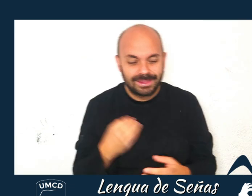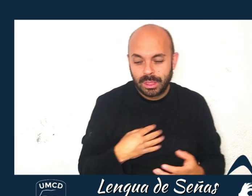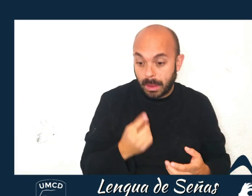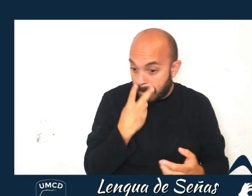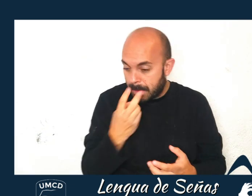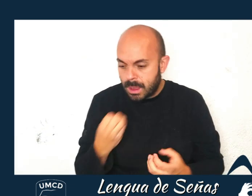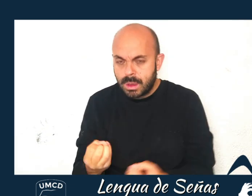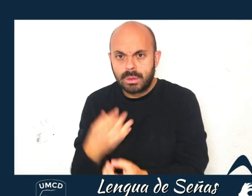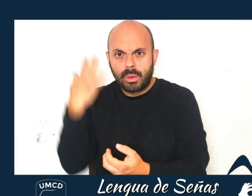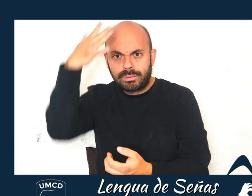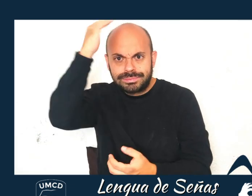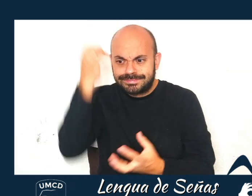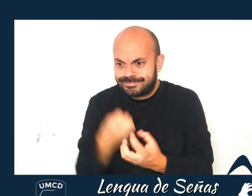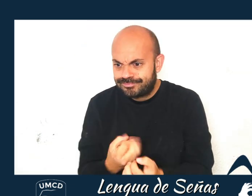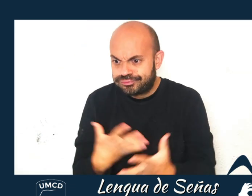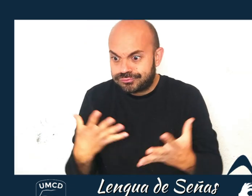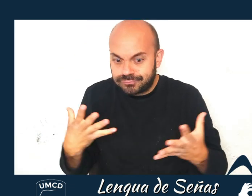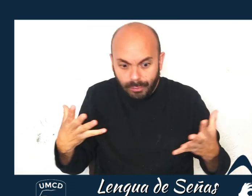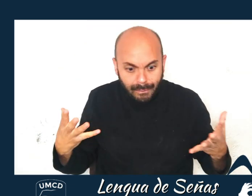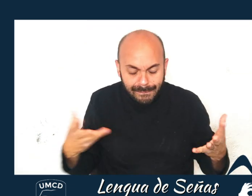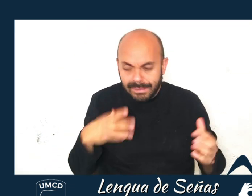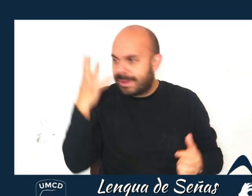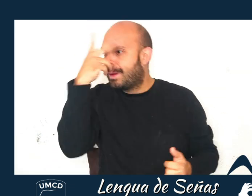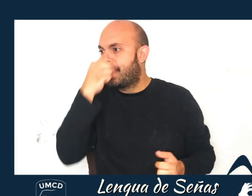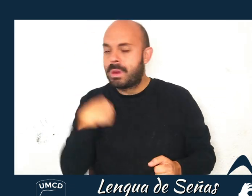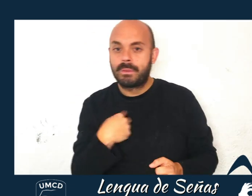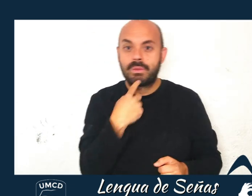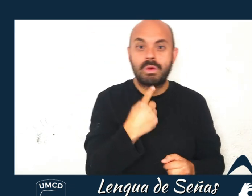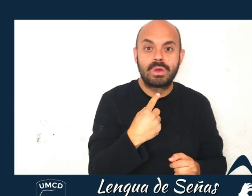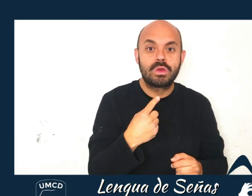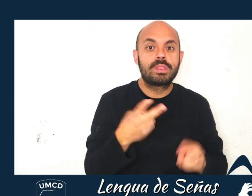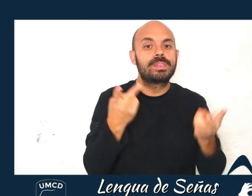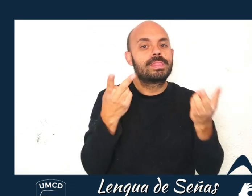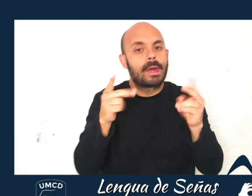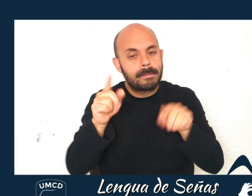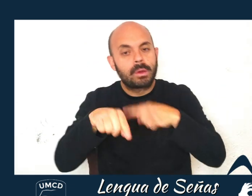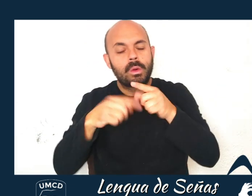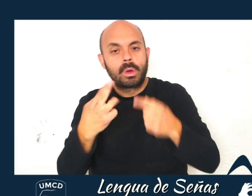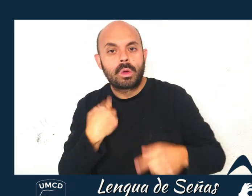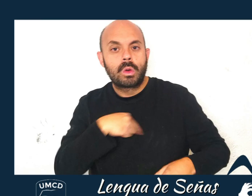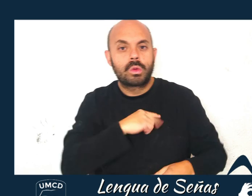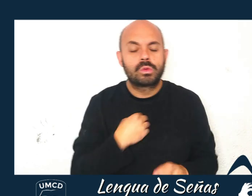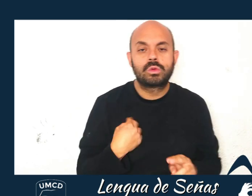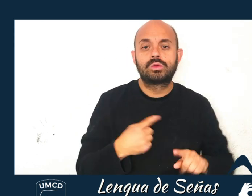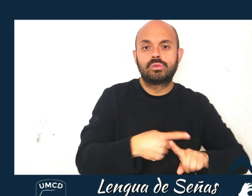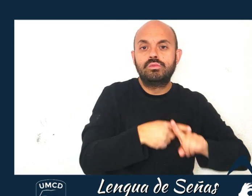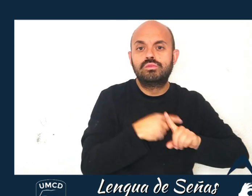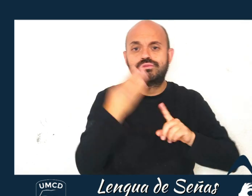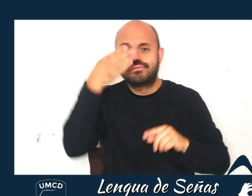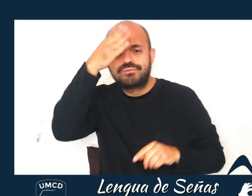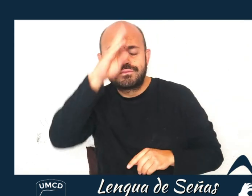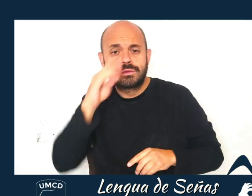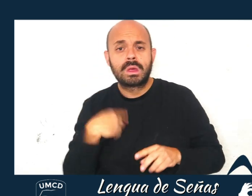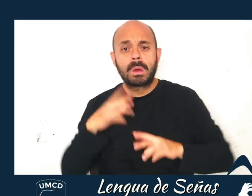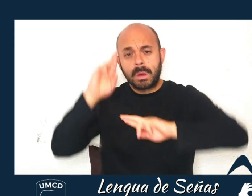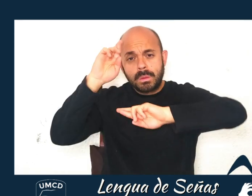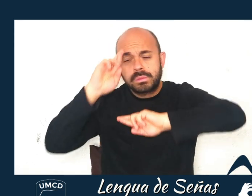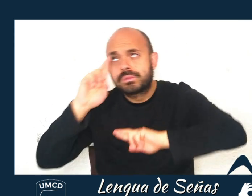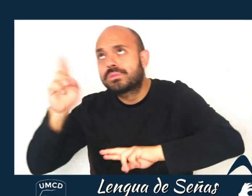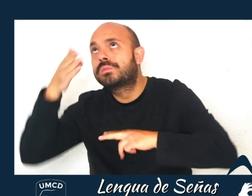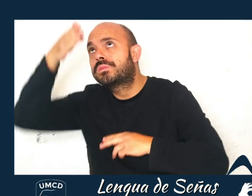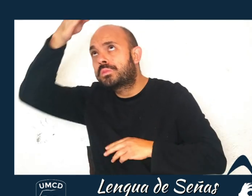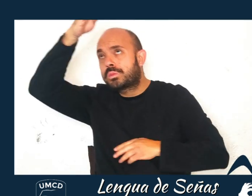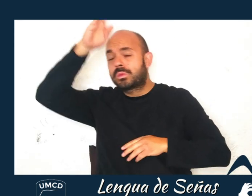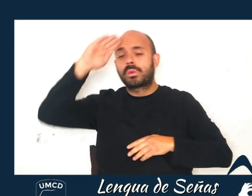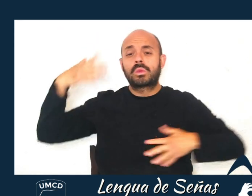está el principio de la sabiduría. O sea, lo primero que va a hacer es que cuando nosotros llegamos a conocer a Dios y a tener